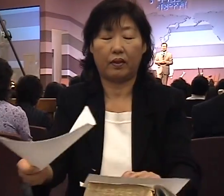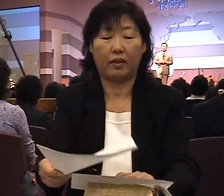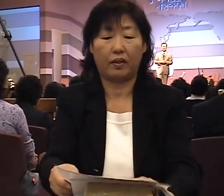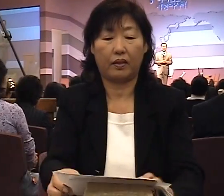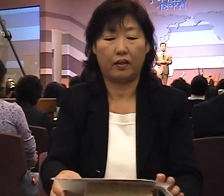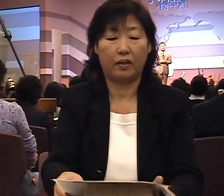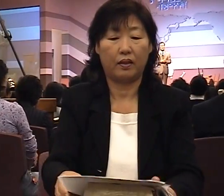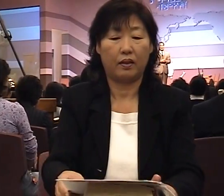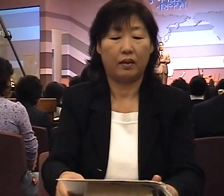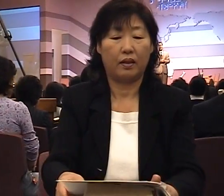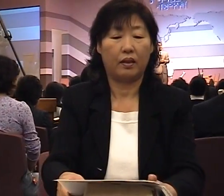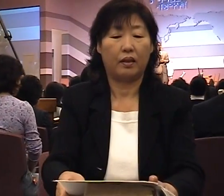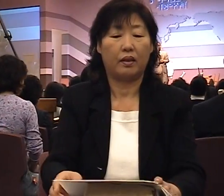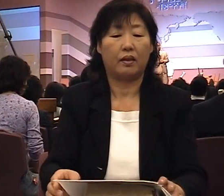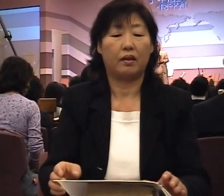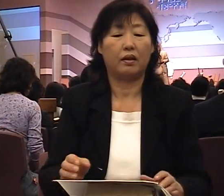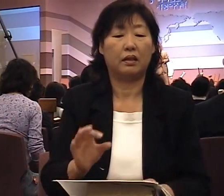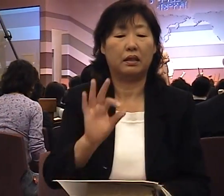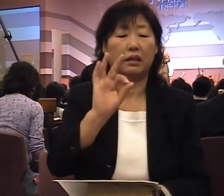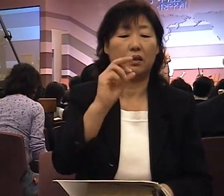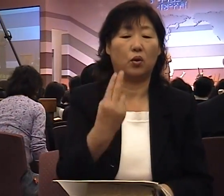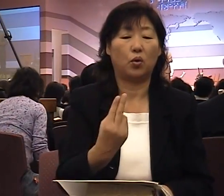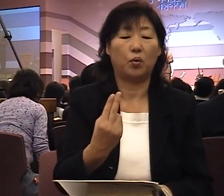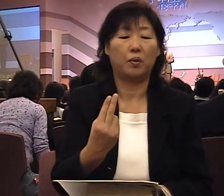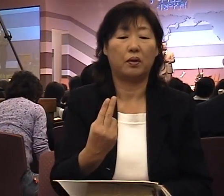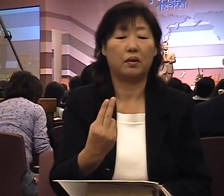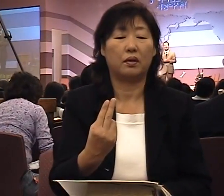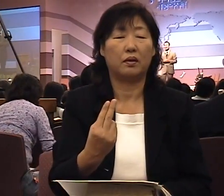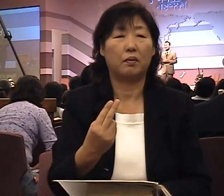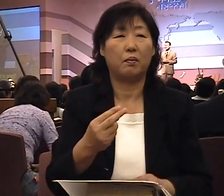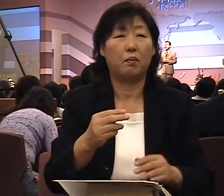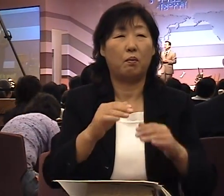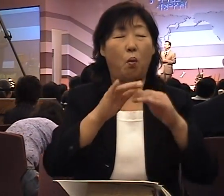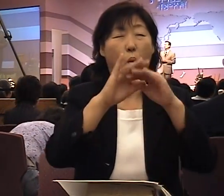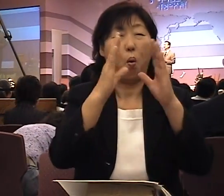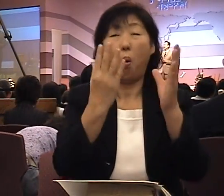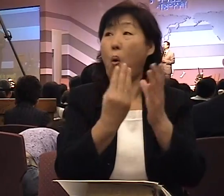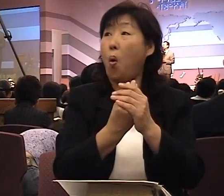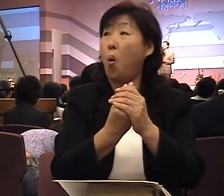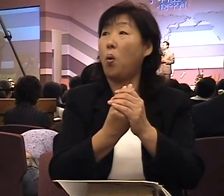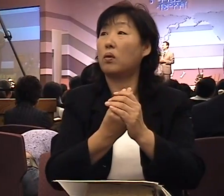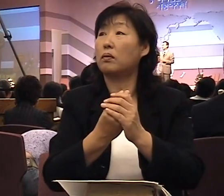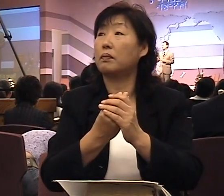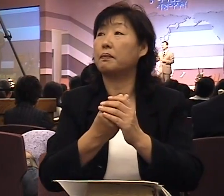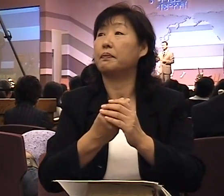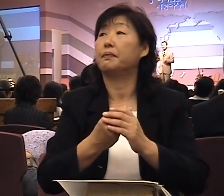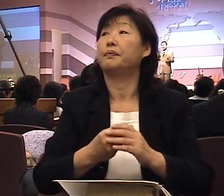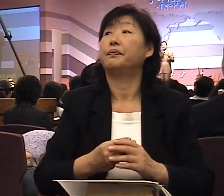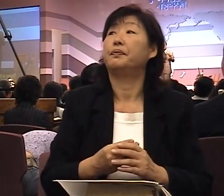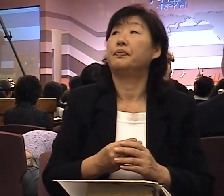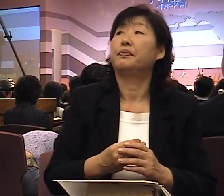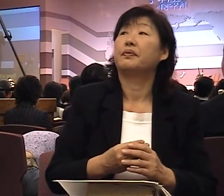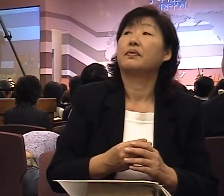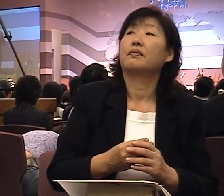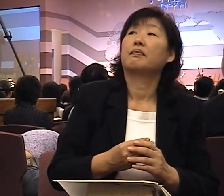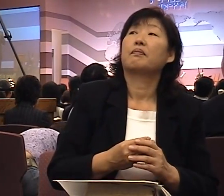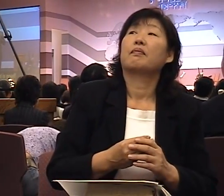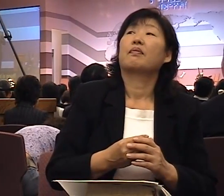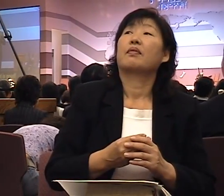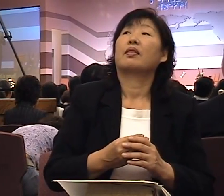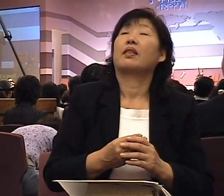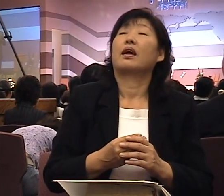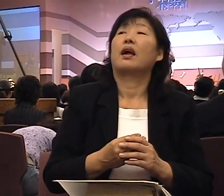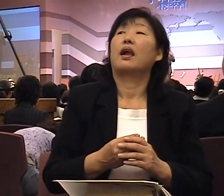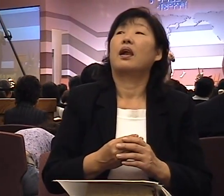그리고 요셉의 모든 삶에서 그가 한 가지 항상 말하는 게 있었죠. 여기 보이는 Life is not